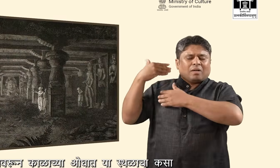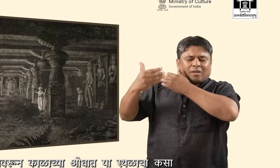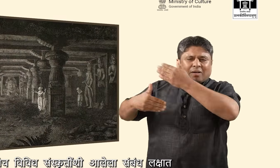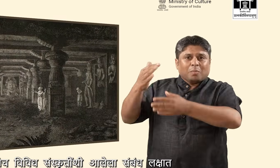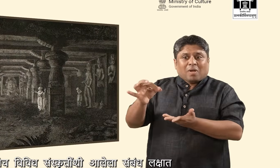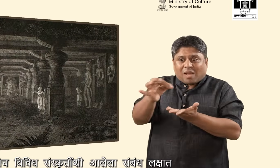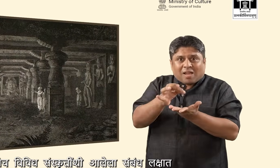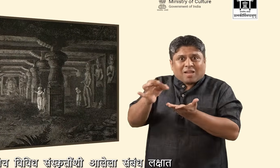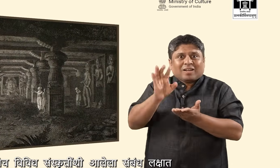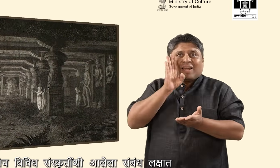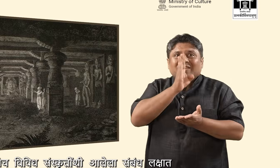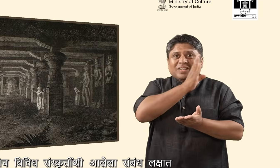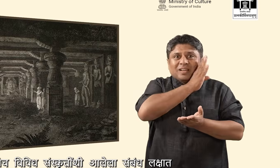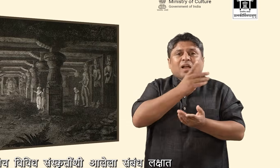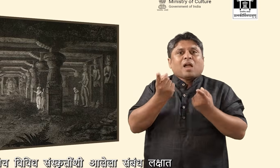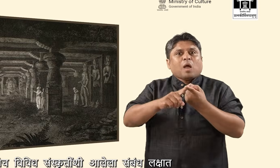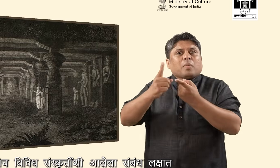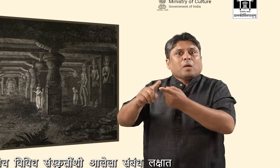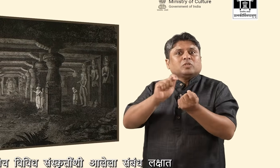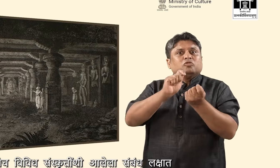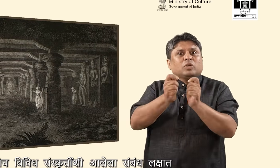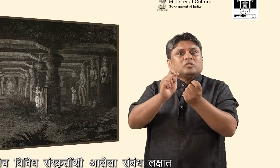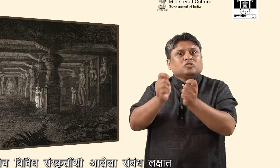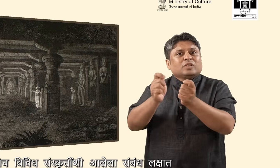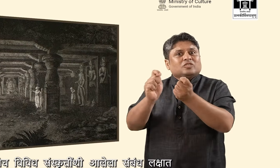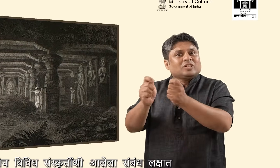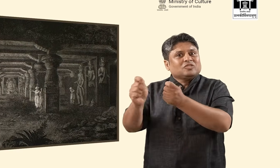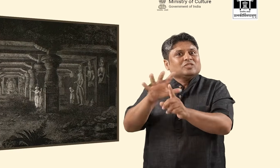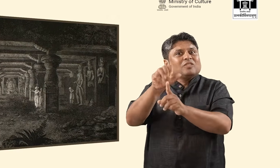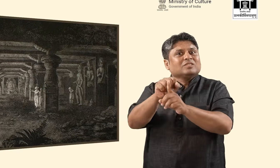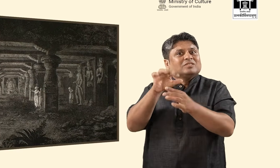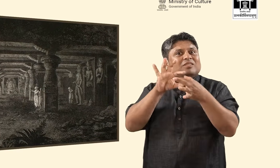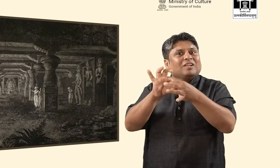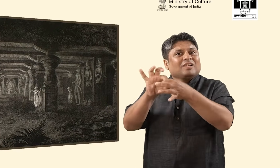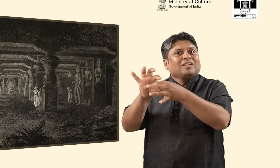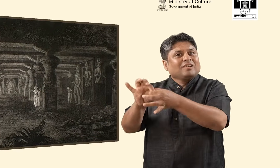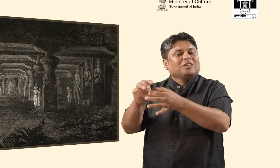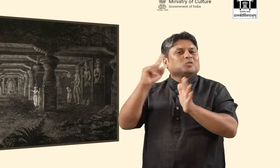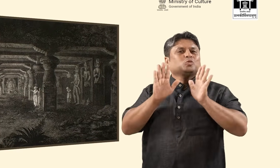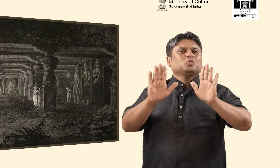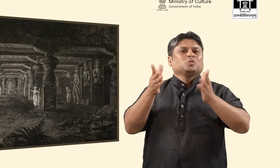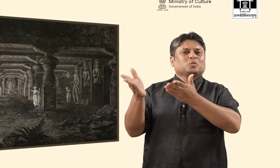गेला तसेच विविध संस्कृतींशी आलेला संबंध लक्षात येतो.